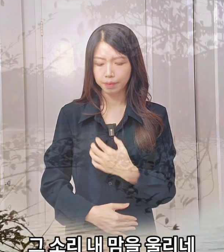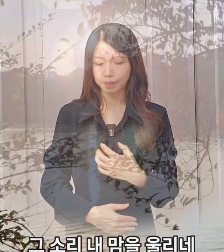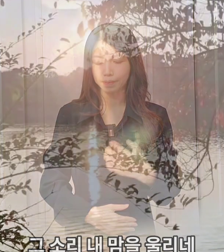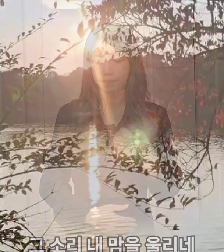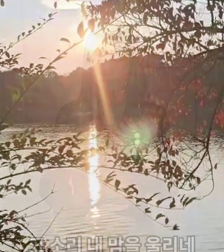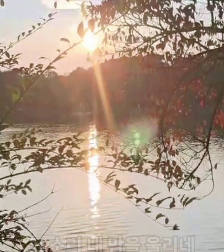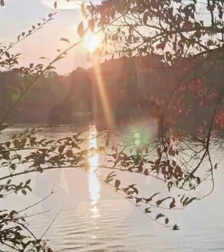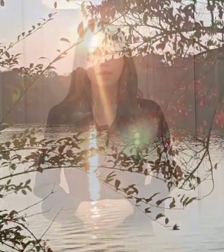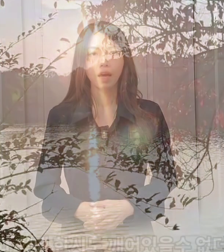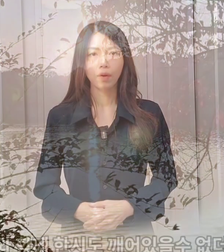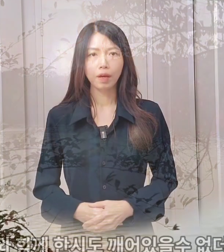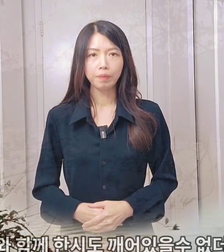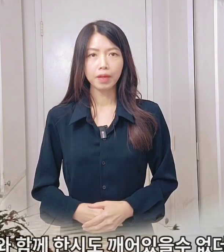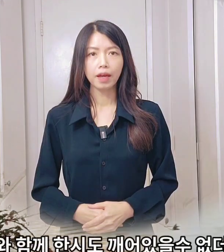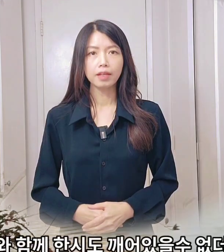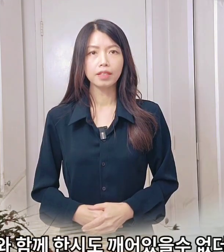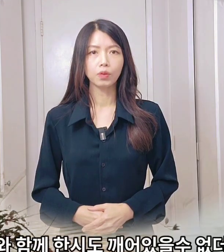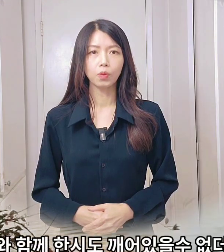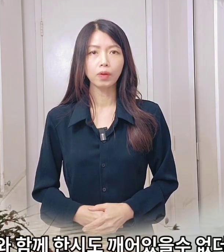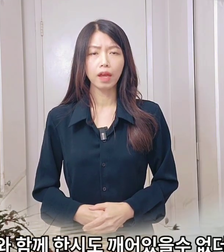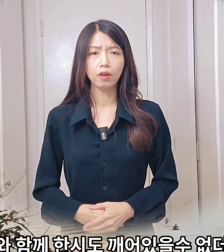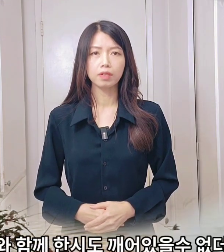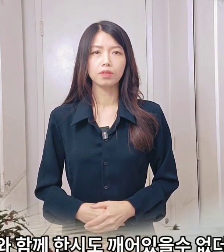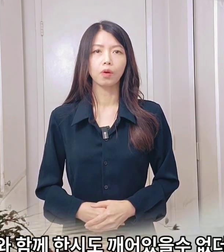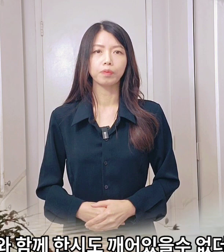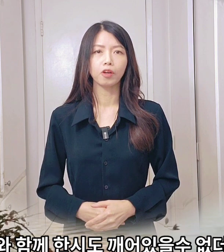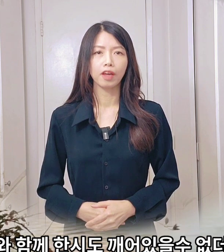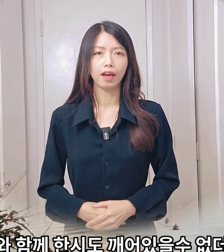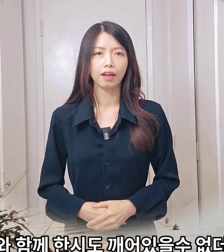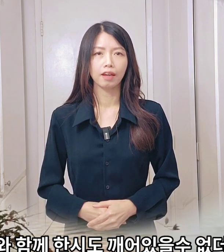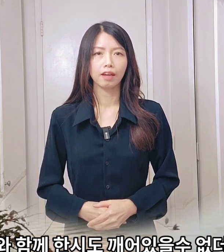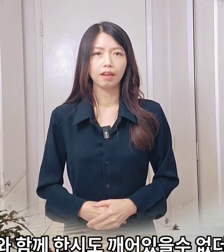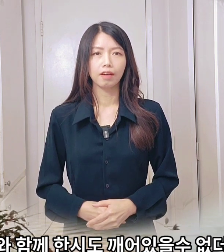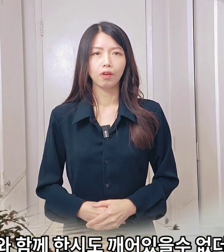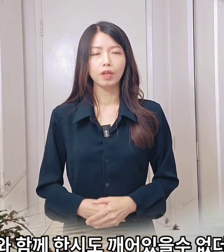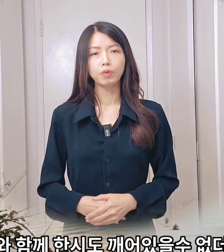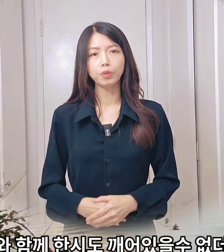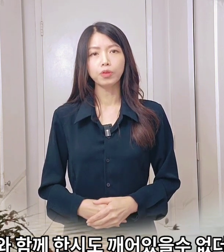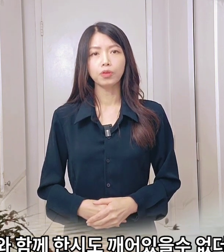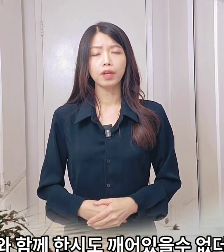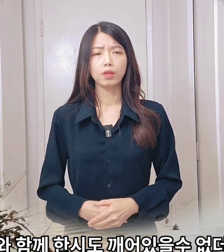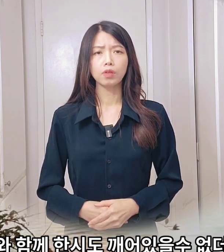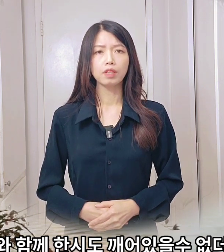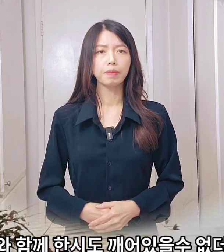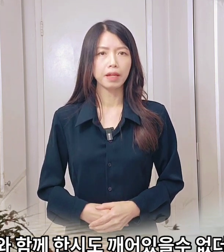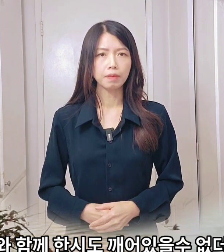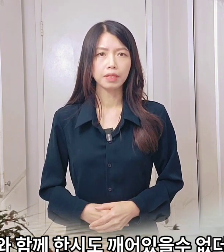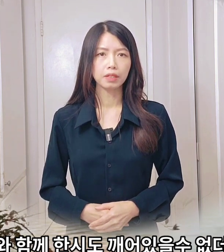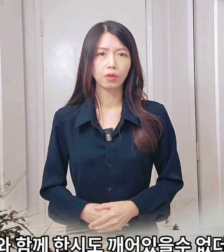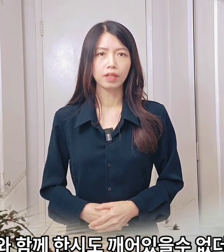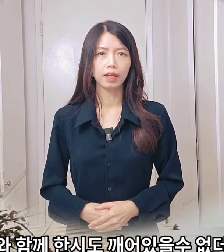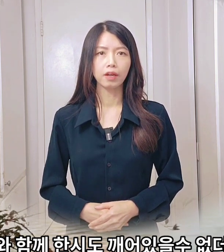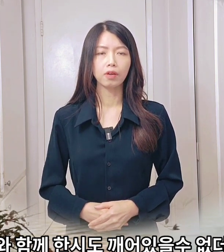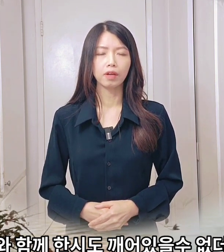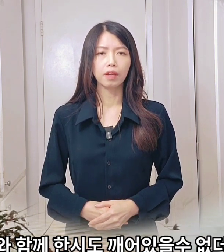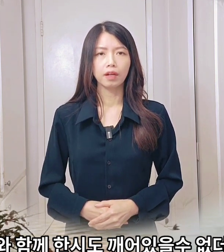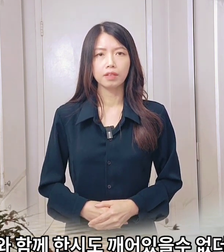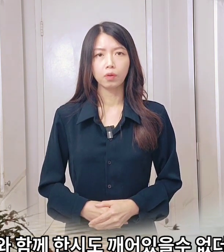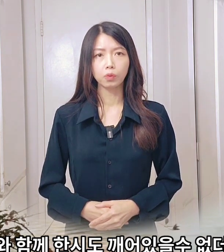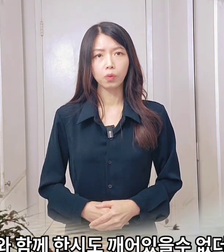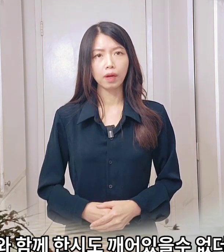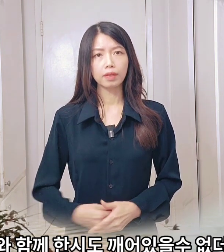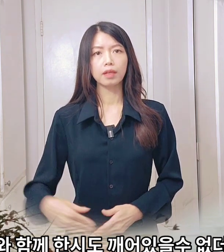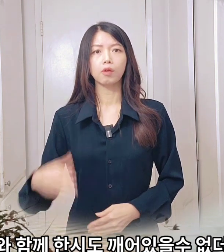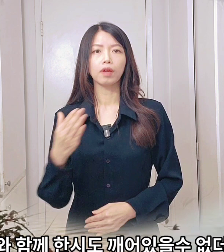울리네. 나와 함께 한시도 깨어 있을 수 없더냐. 이 부분은 예수님이 말씀하시는 거잖아요.